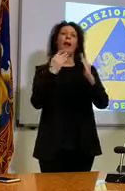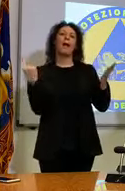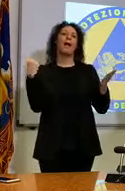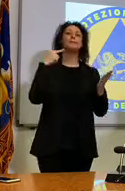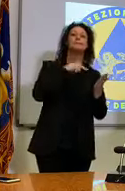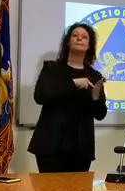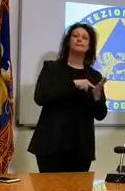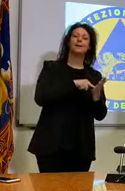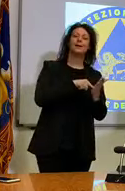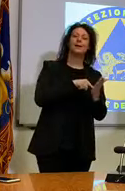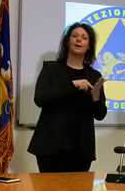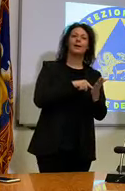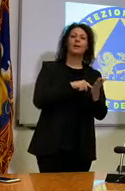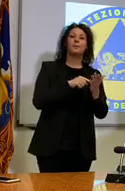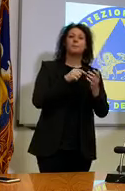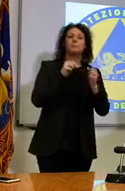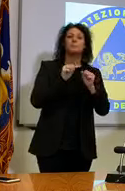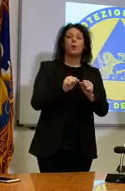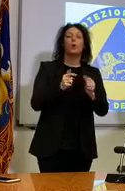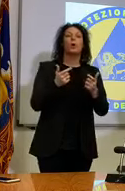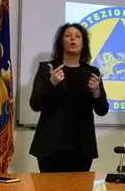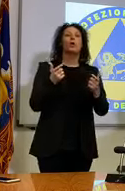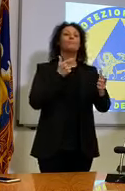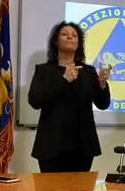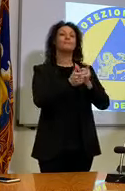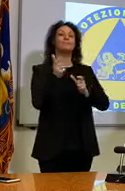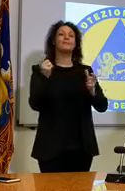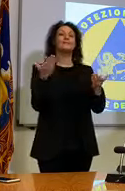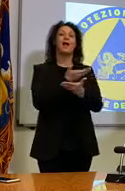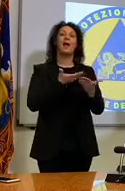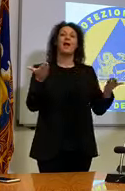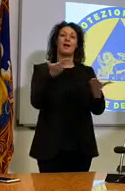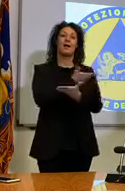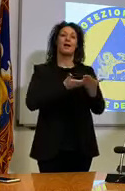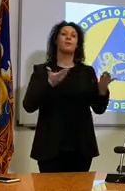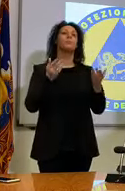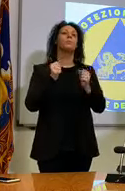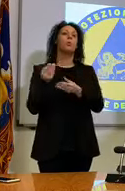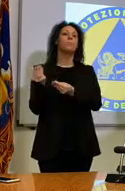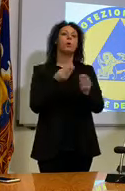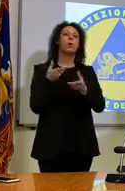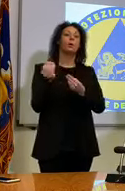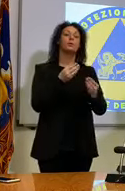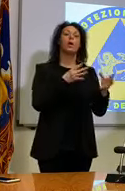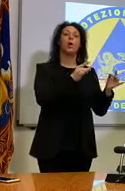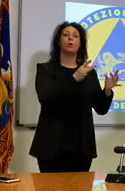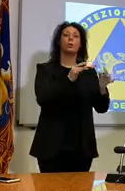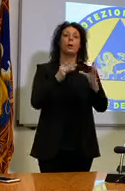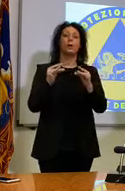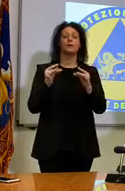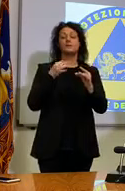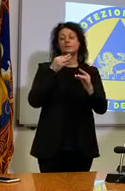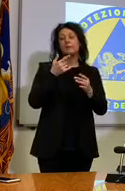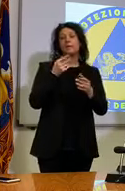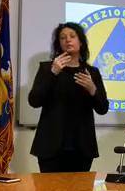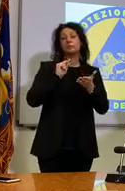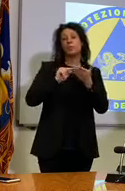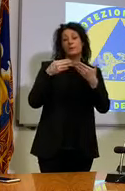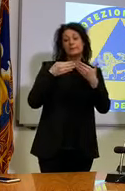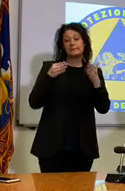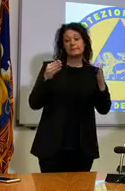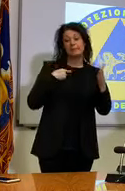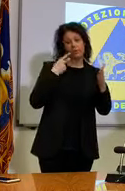magari nello scambio, diciamo, del rapporto possano anche portare il contagio, lo vedo rischioso, quindi